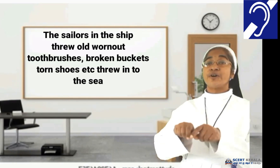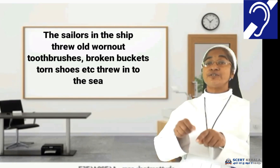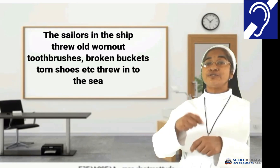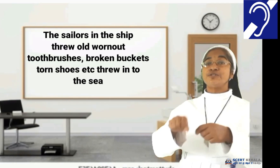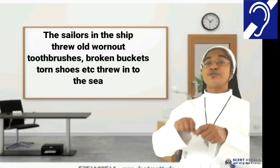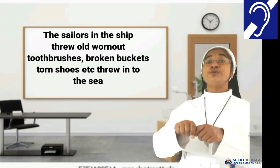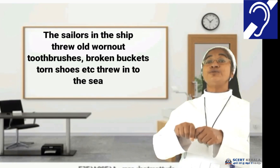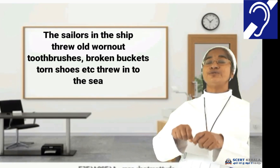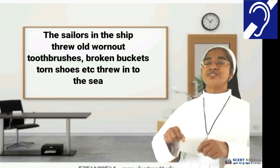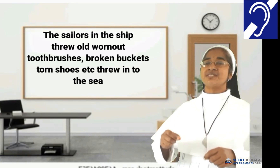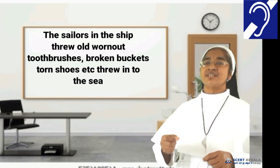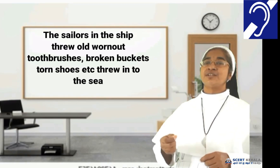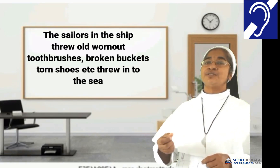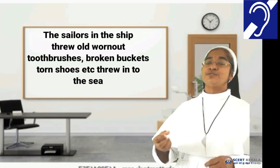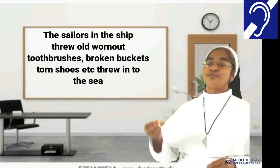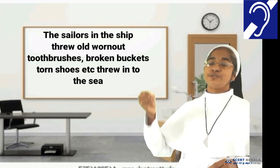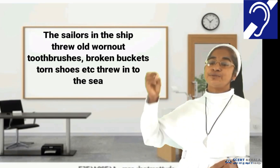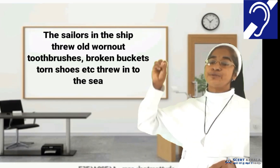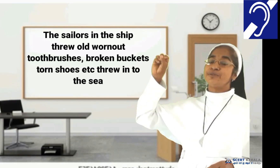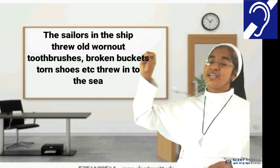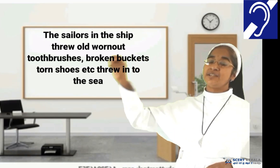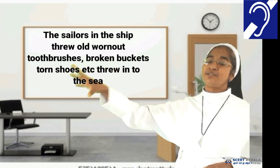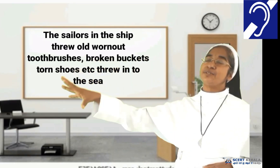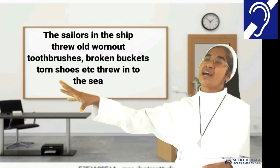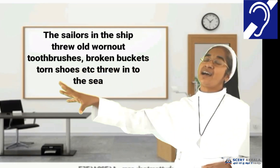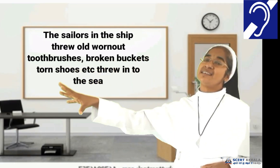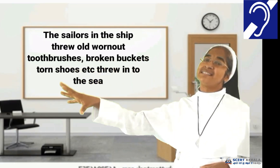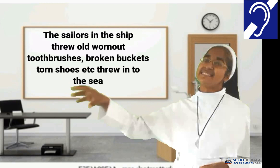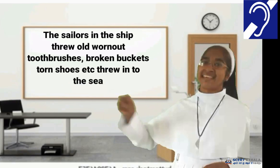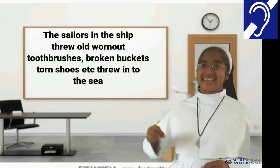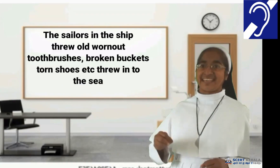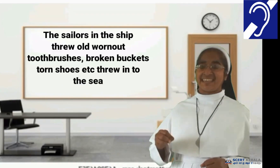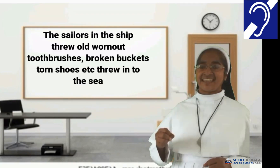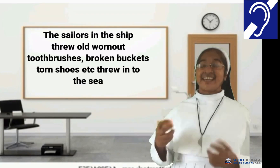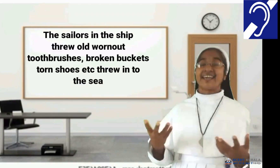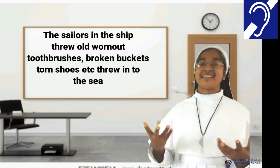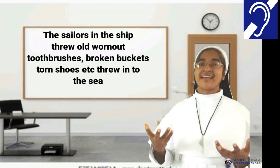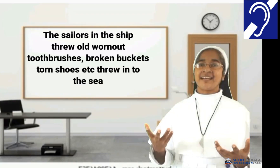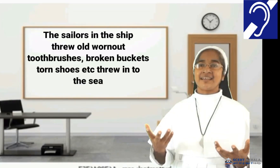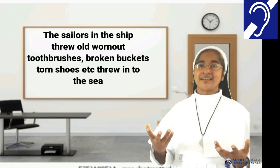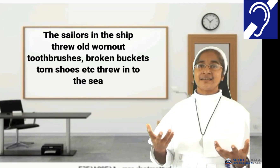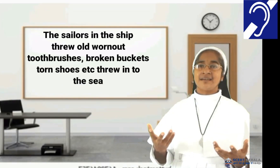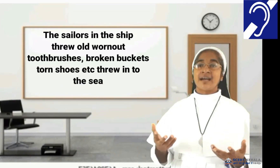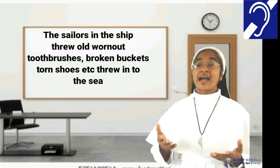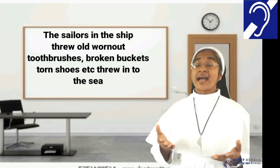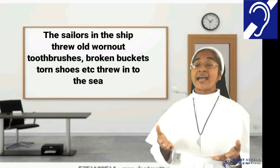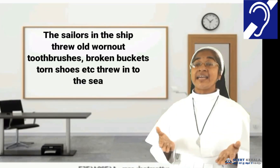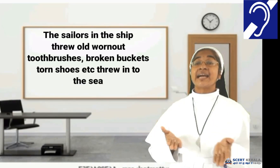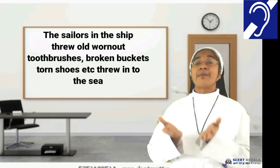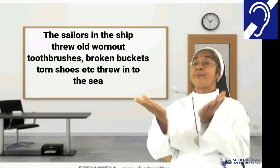torn shoes, threw into the sea. എന്താണ്? ഈ